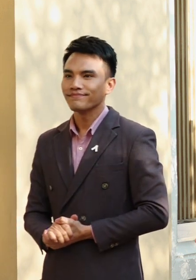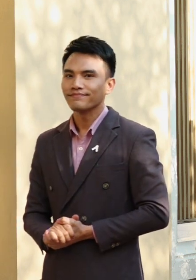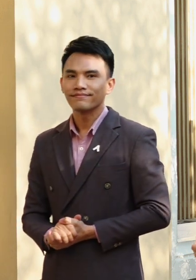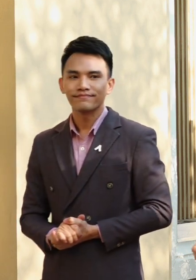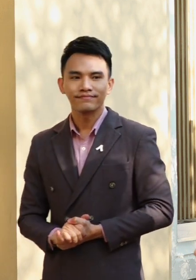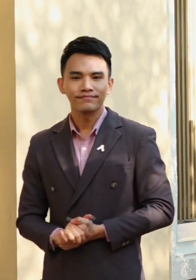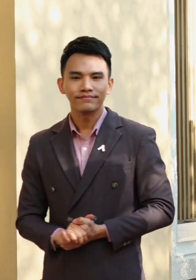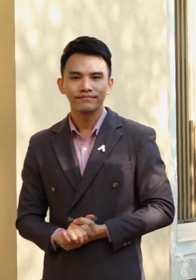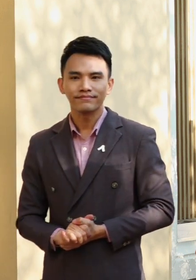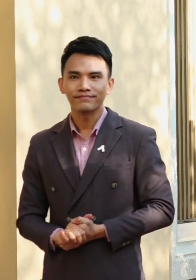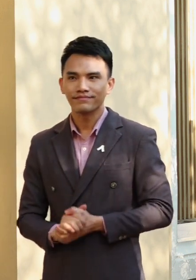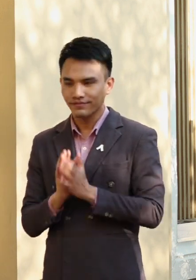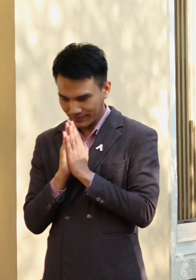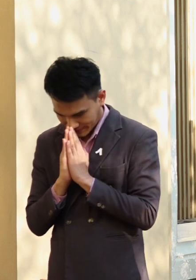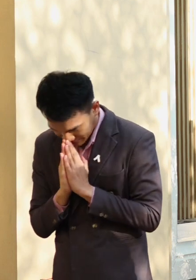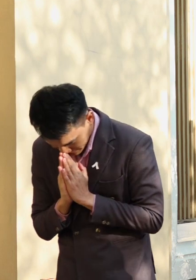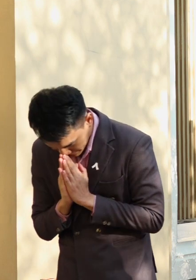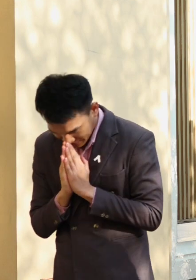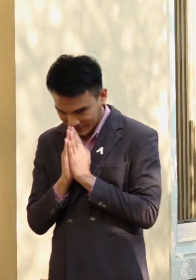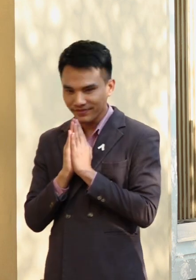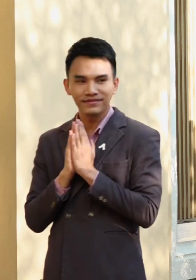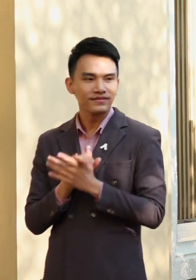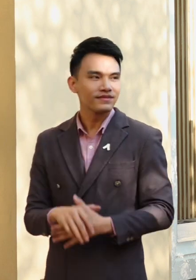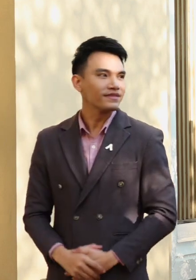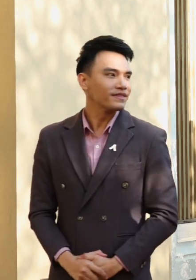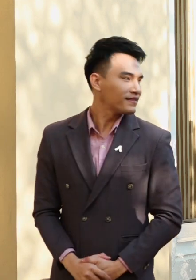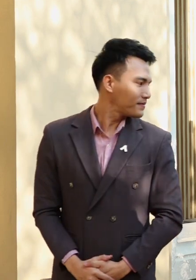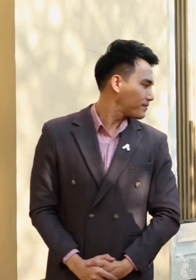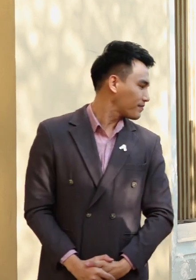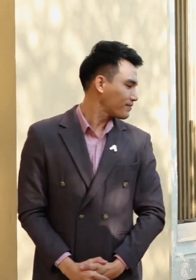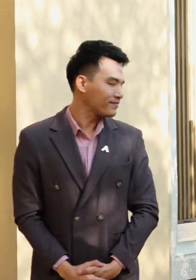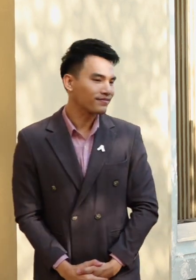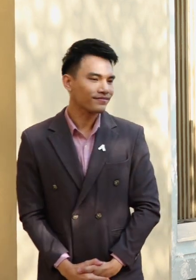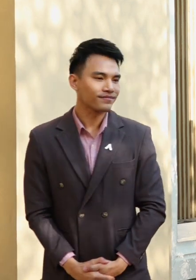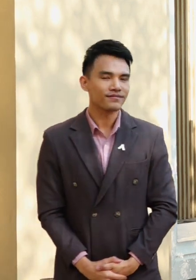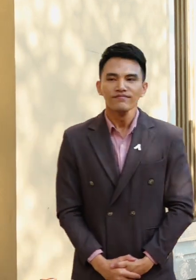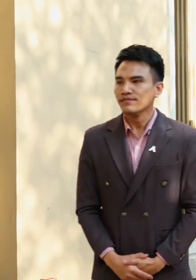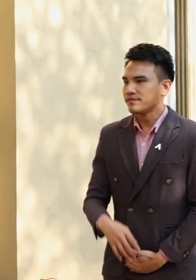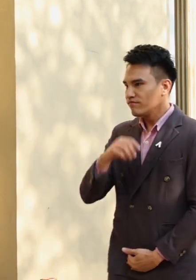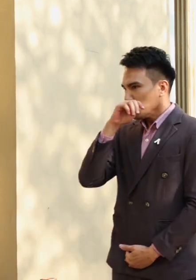ขอบคุณครับ